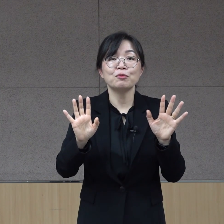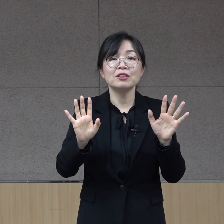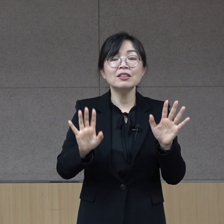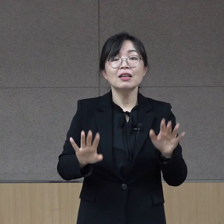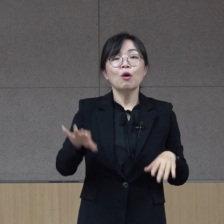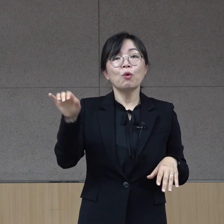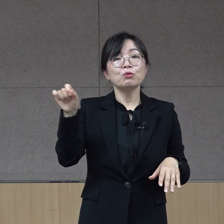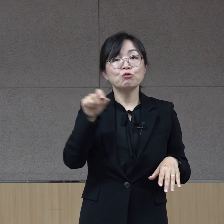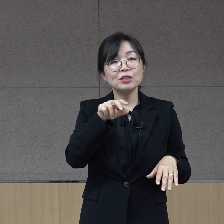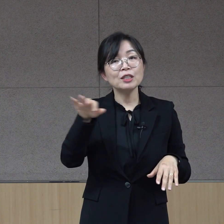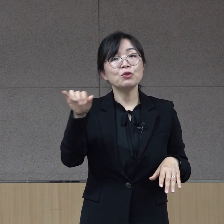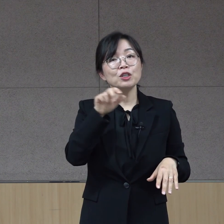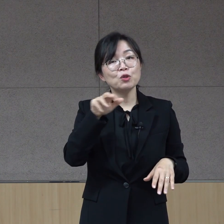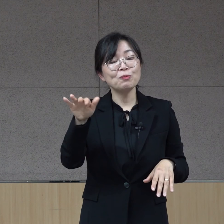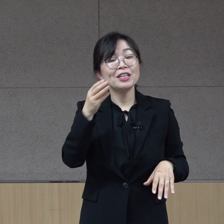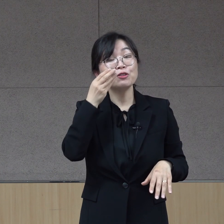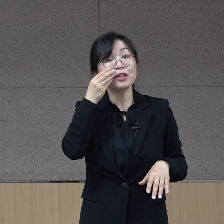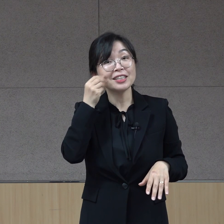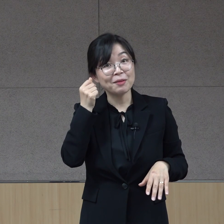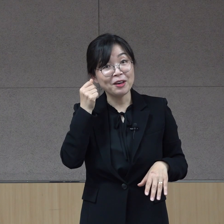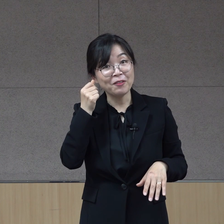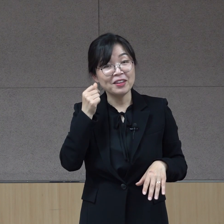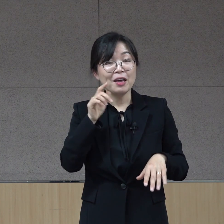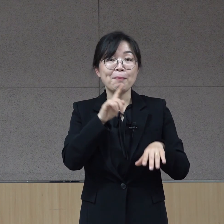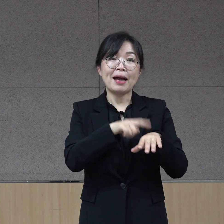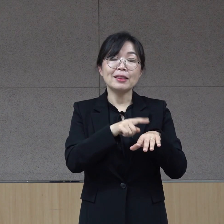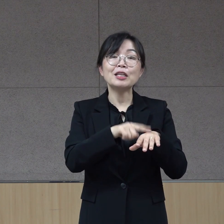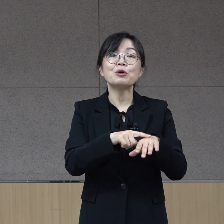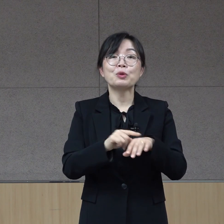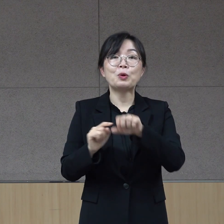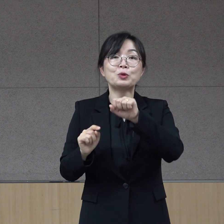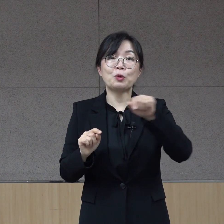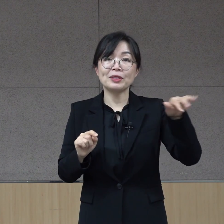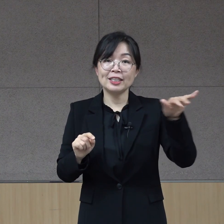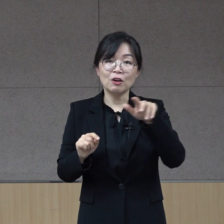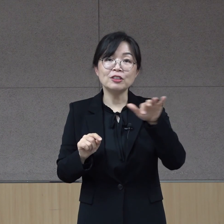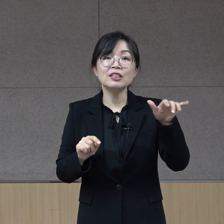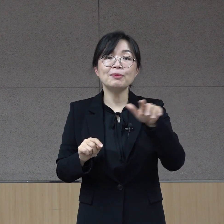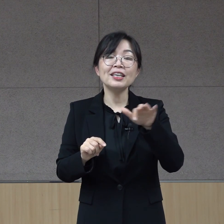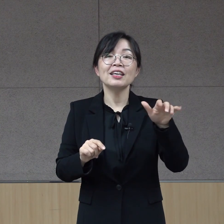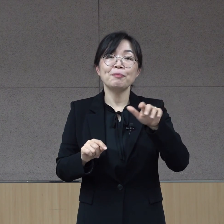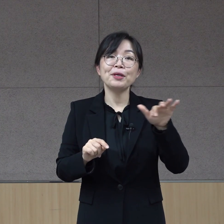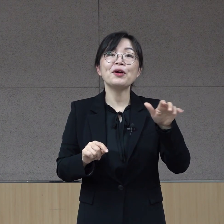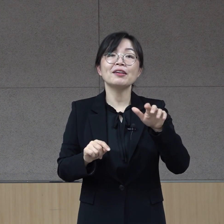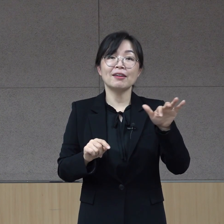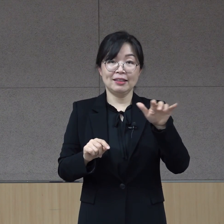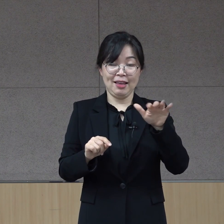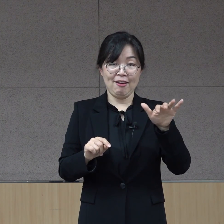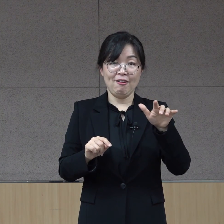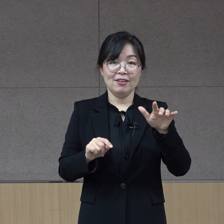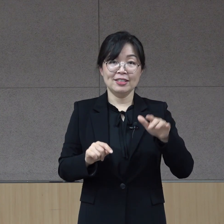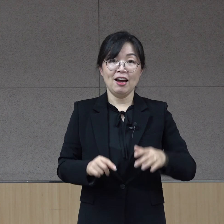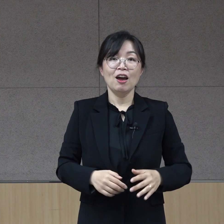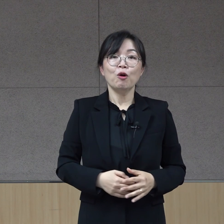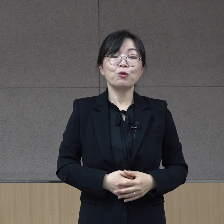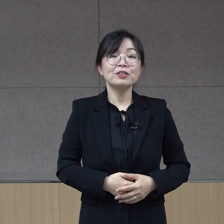여러분은 우세손이 좀 익숙하다면 반대손도 좀 연습이 필요할 것 같아요. 자,